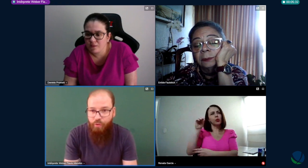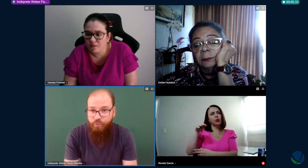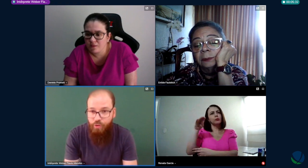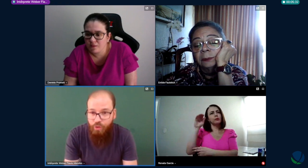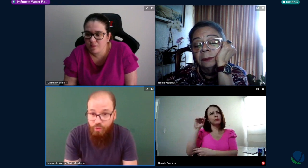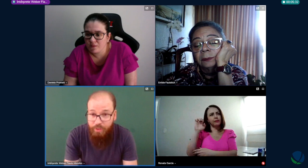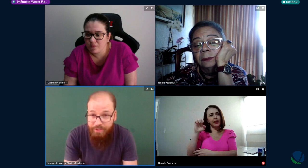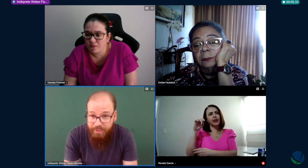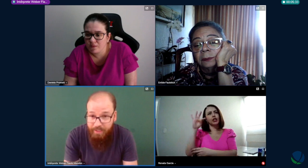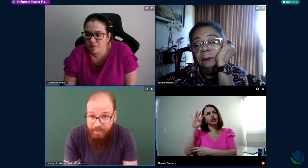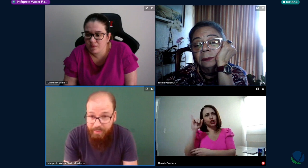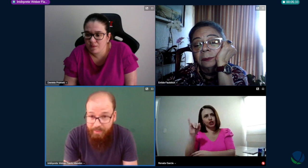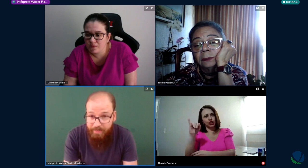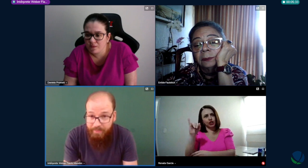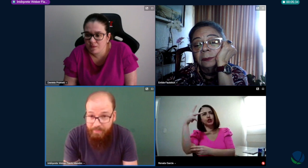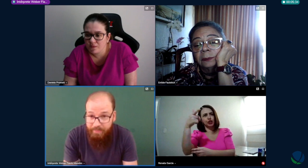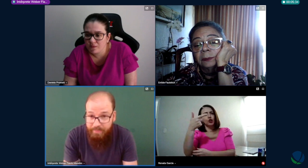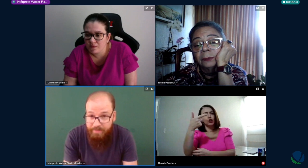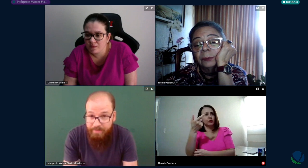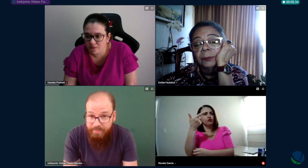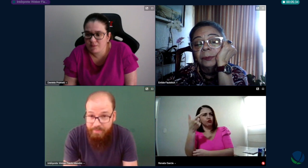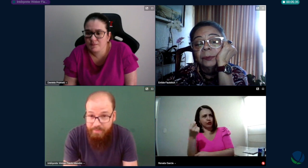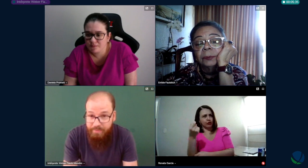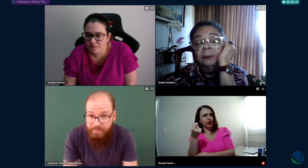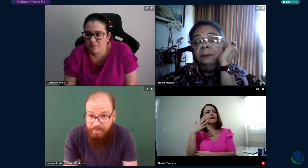base fonológica,